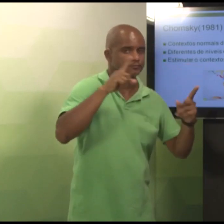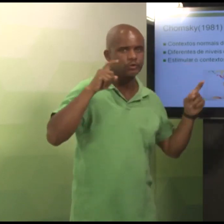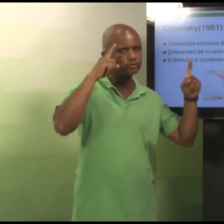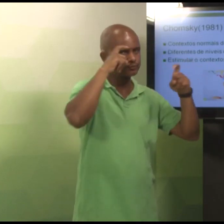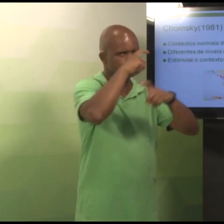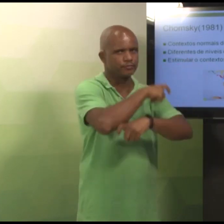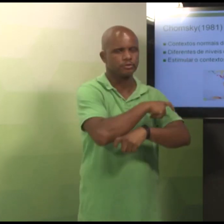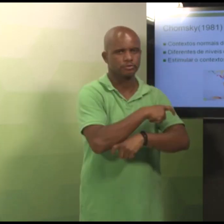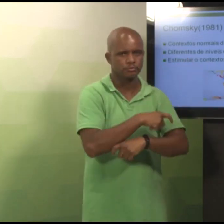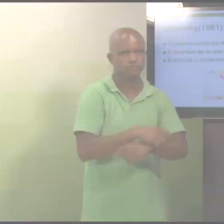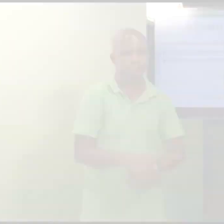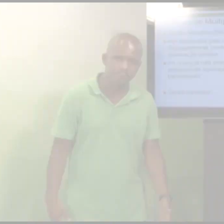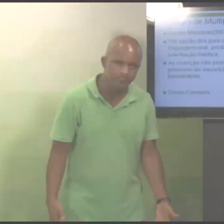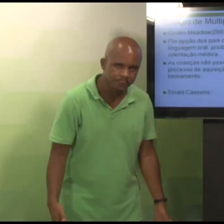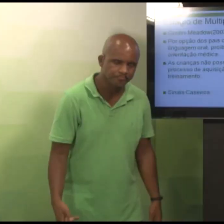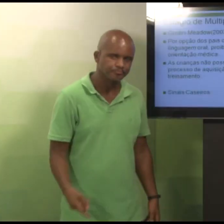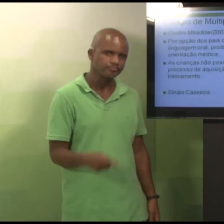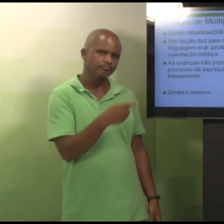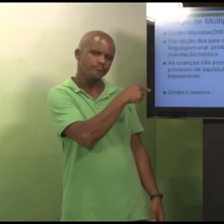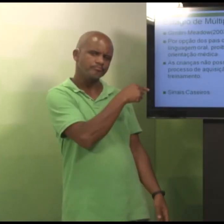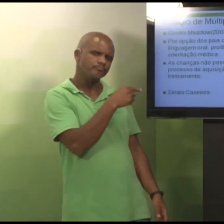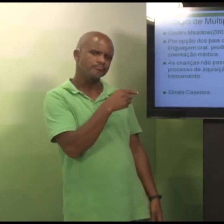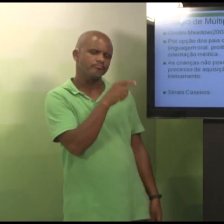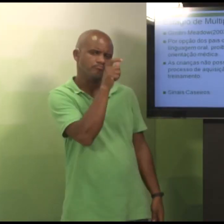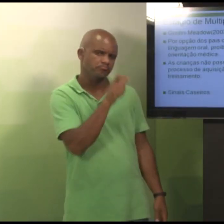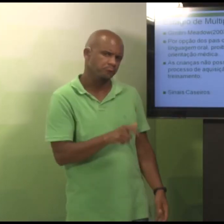sociedade não possibilita a interação desse surdo.